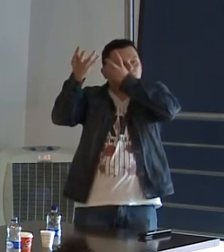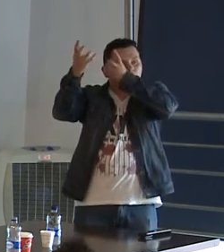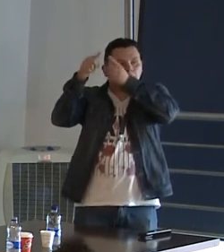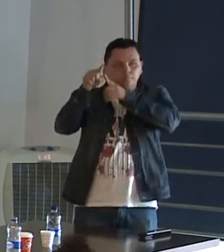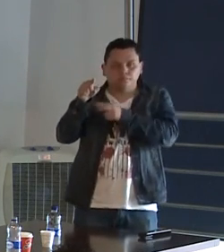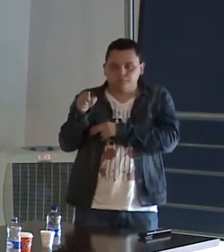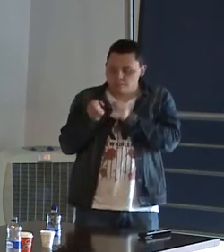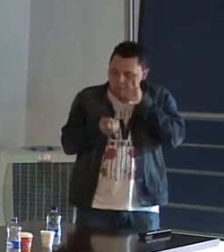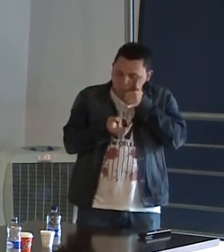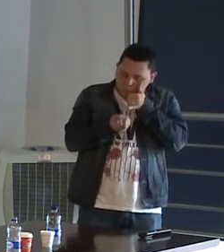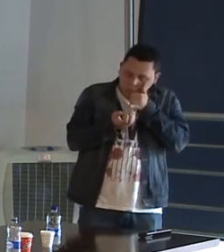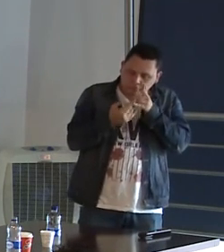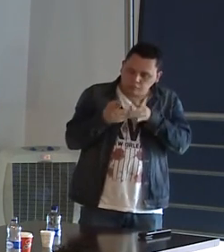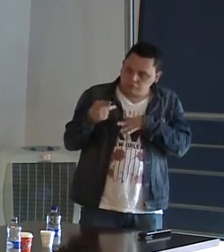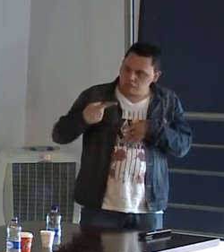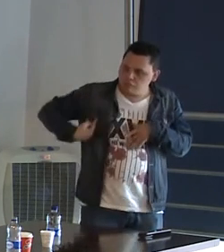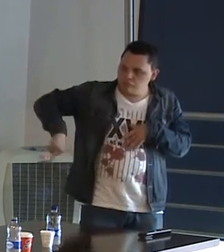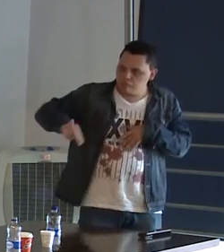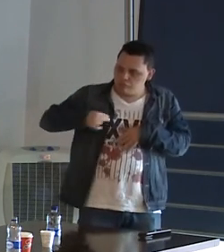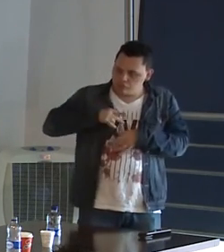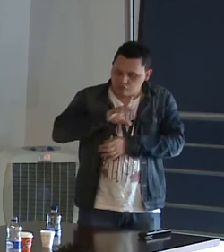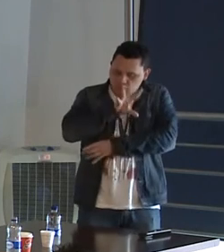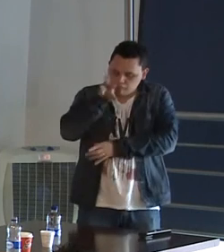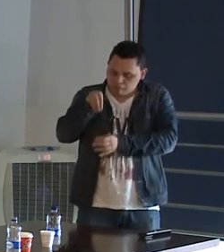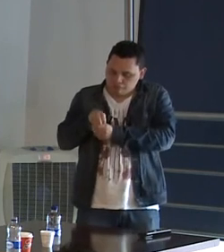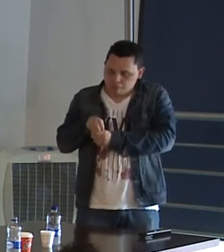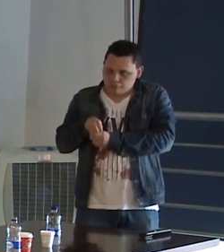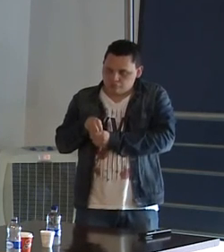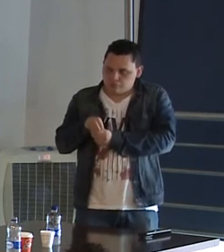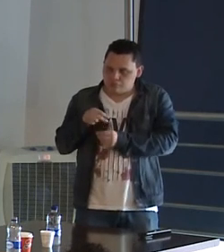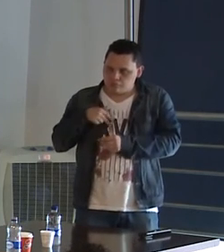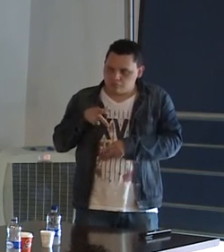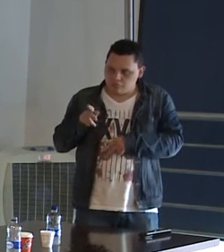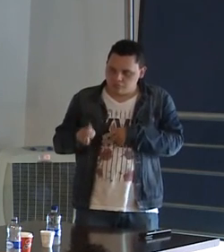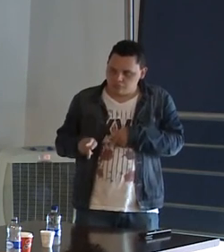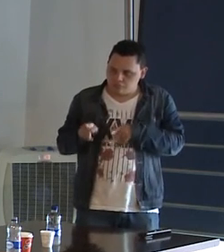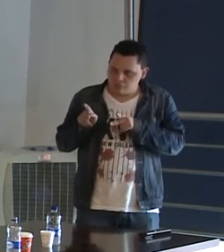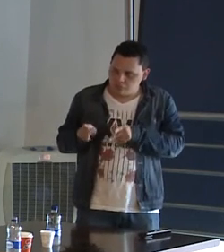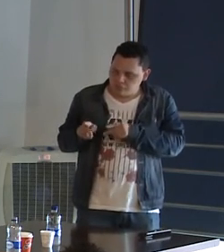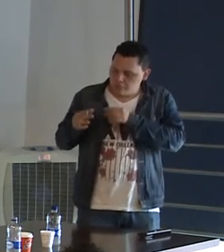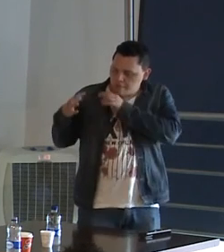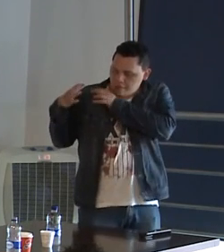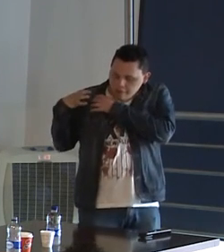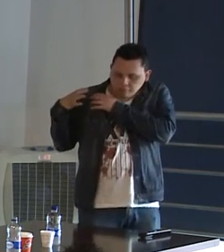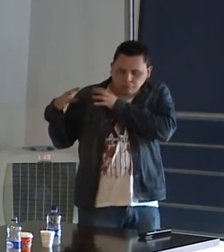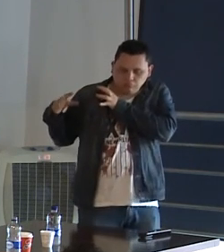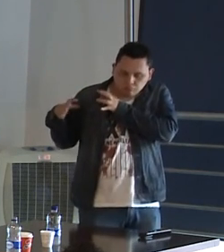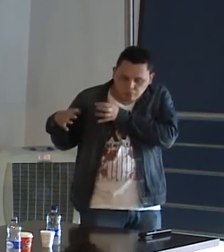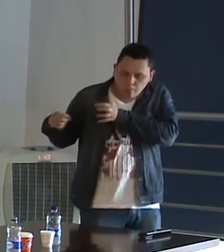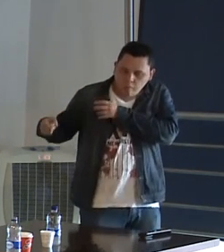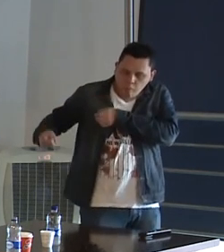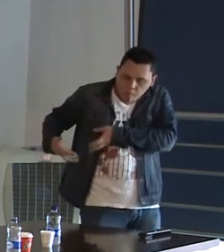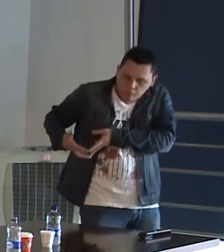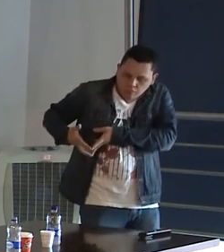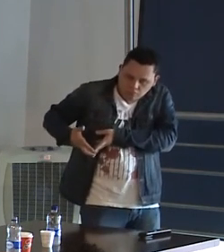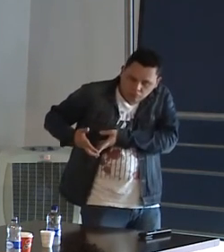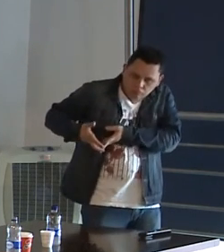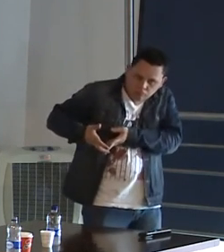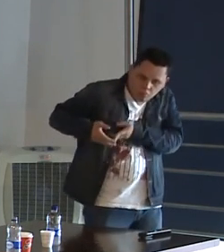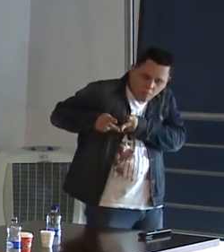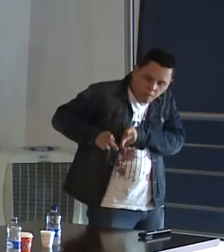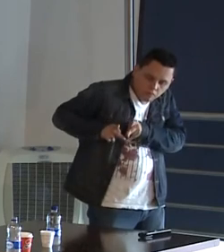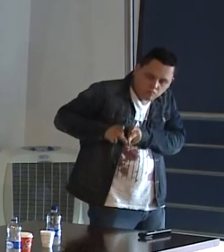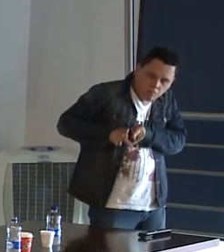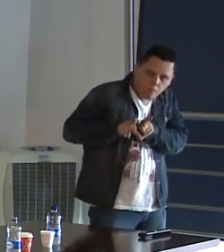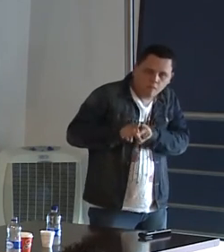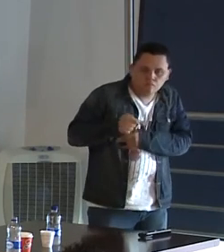cual estamos insertos caminando hombro a hombro. Por eso me